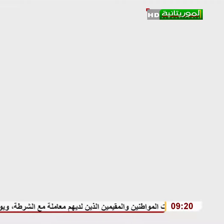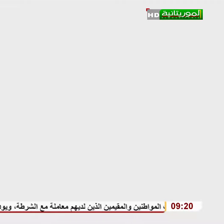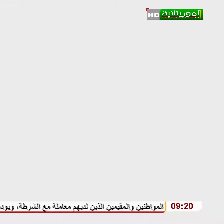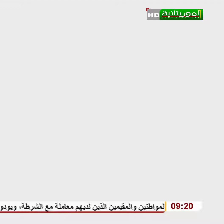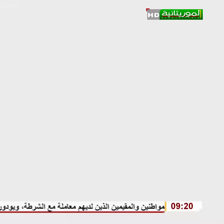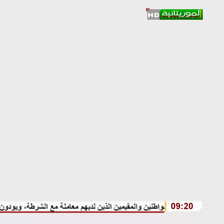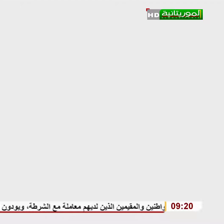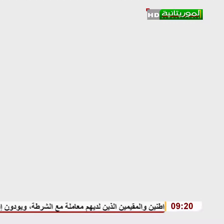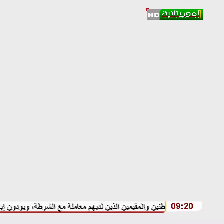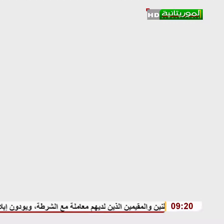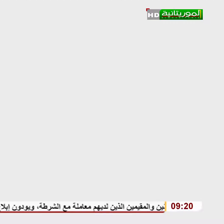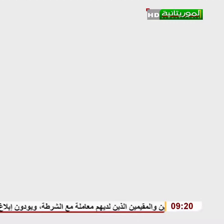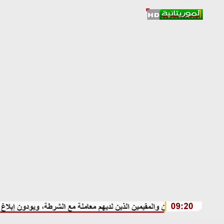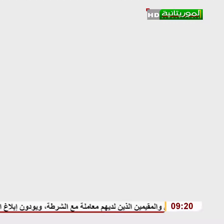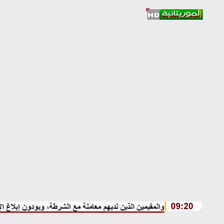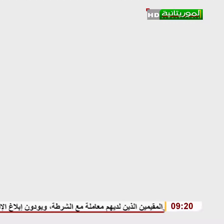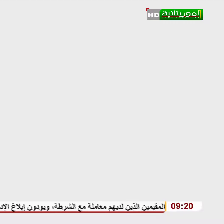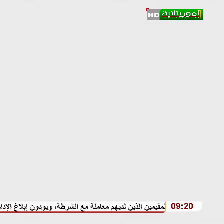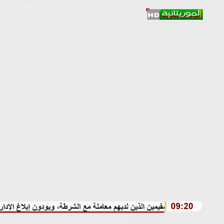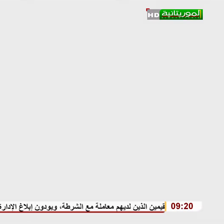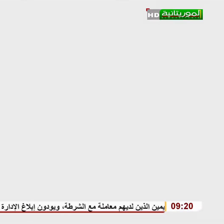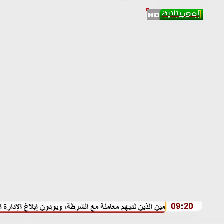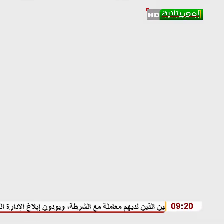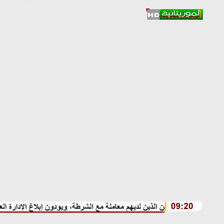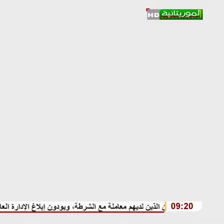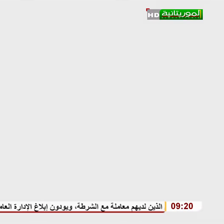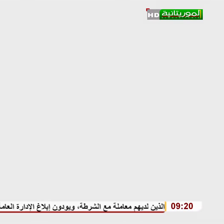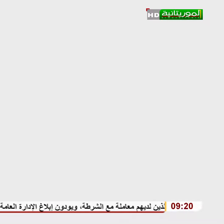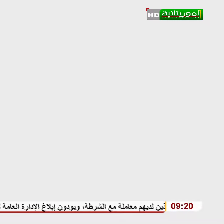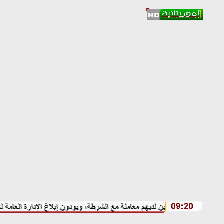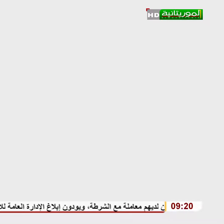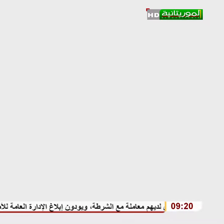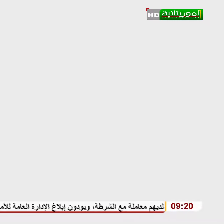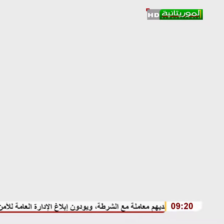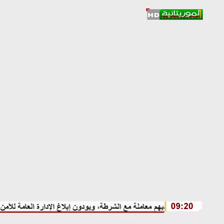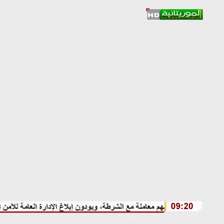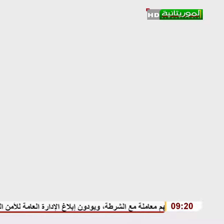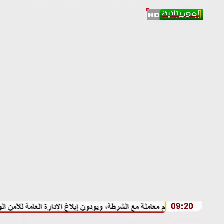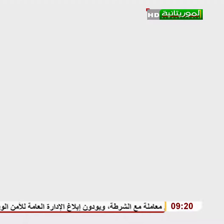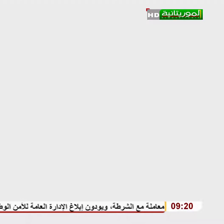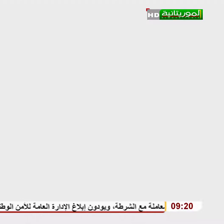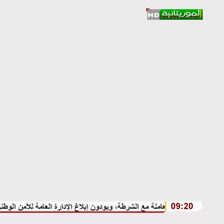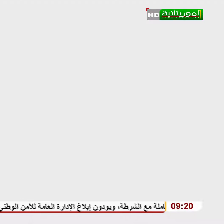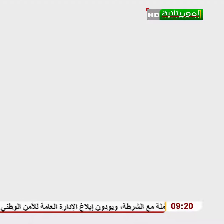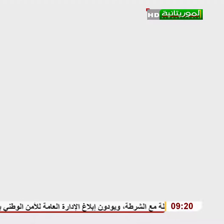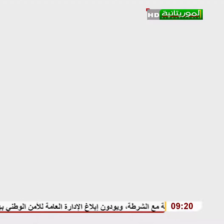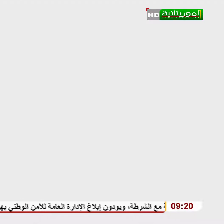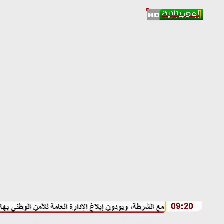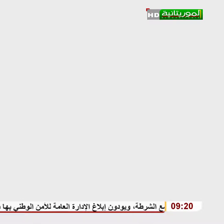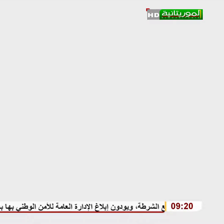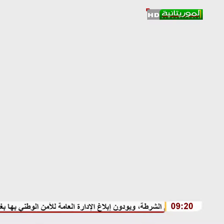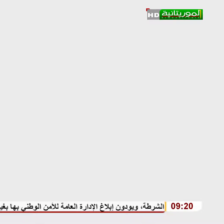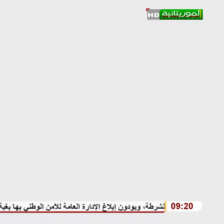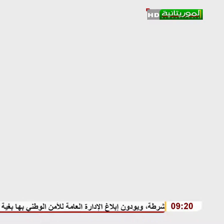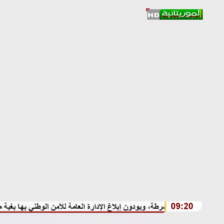تغيير، يقوم الطفل بحركات متكررة مثل التأرجح أو الدوران أو رفرفة اليدين، قد يقوم